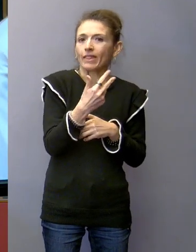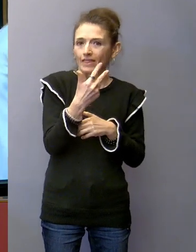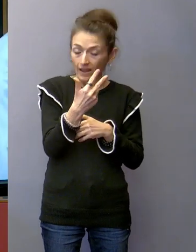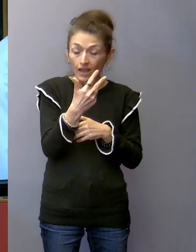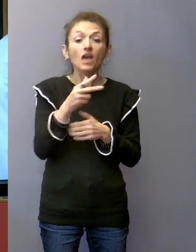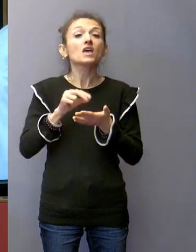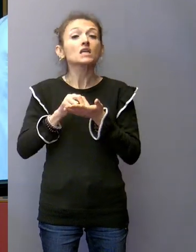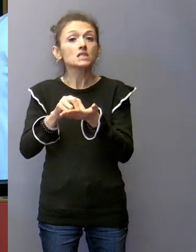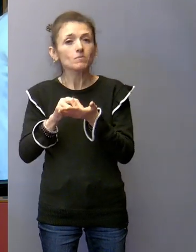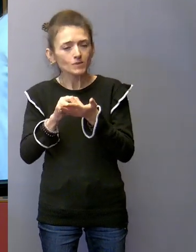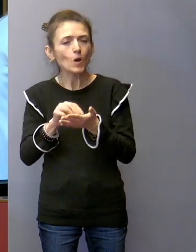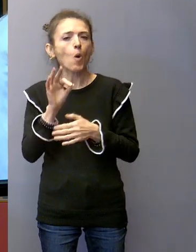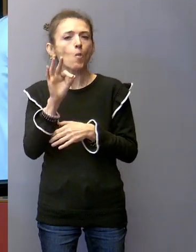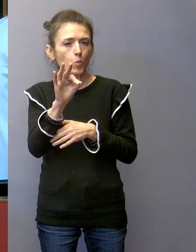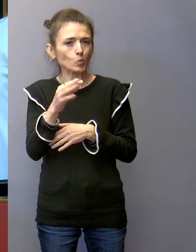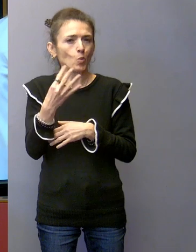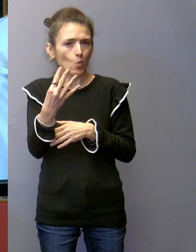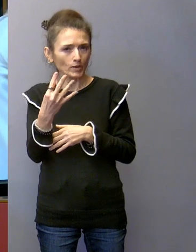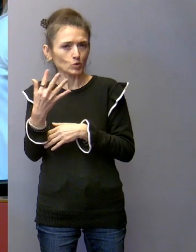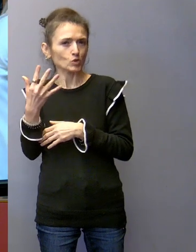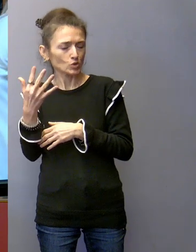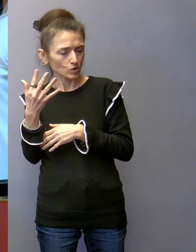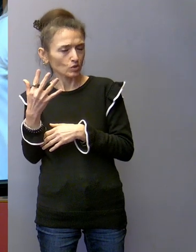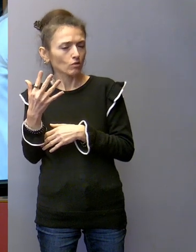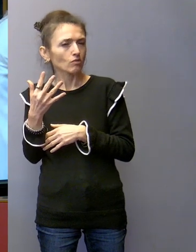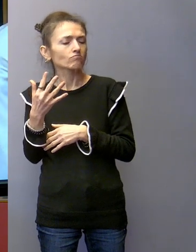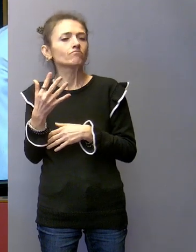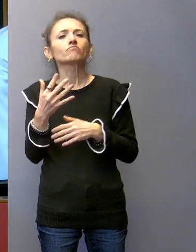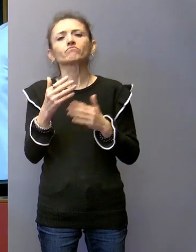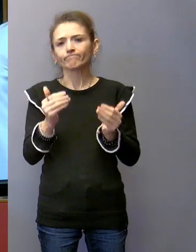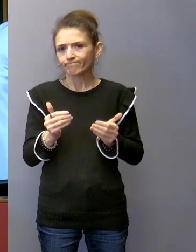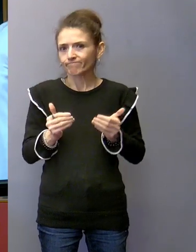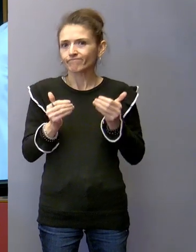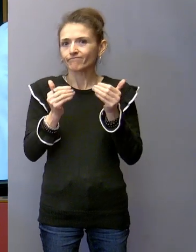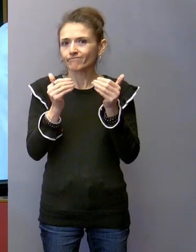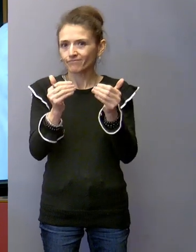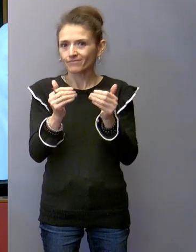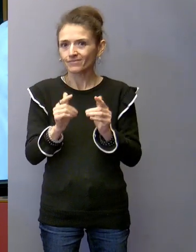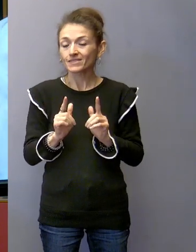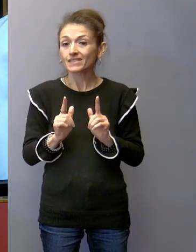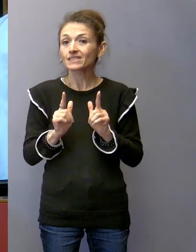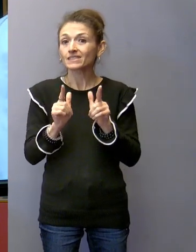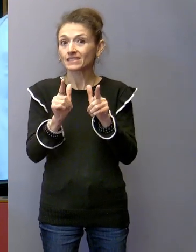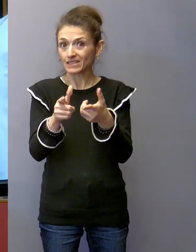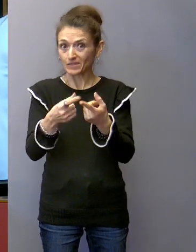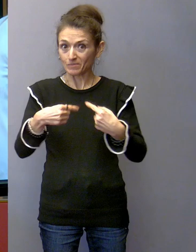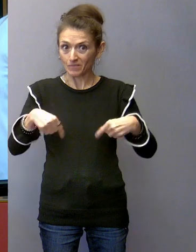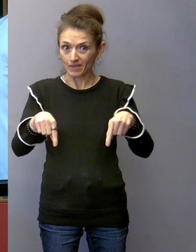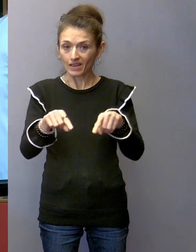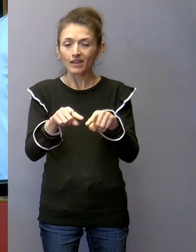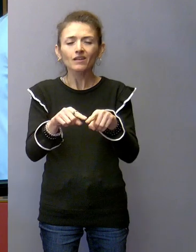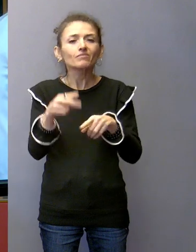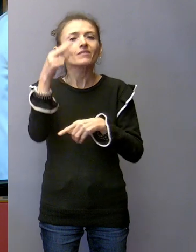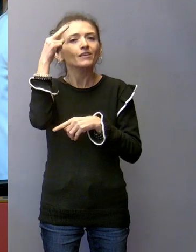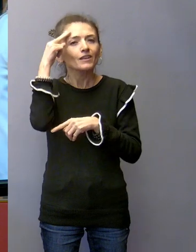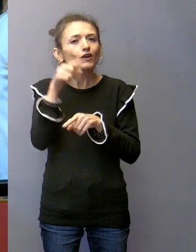e le due interpellanze al punto numero 4 numero 5 Sono rinviate alla prossima seduta ricordo